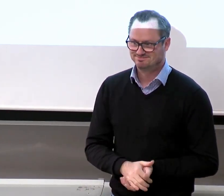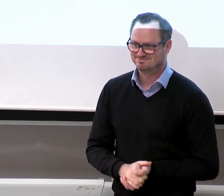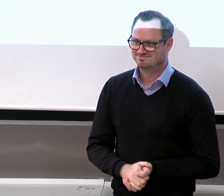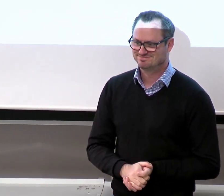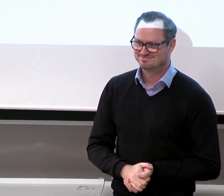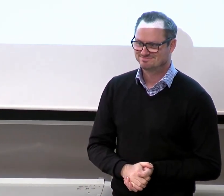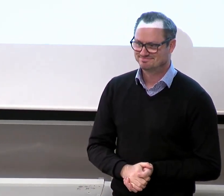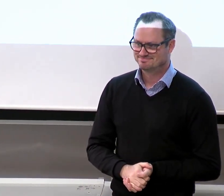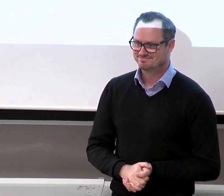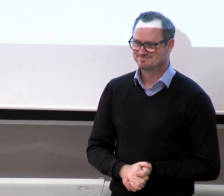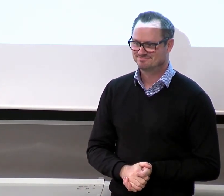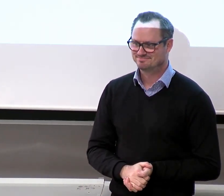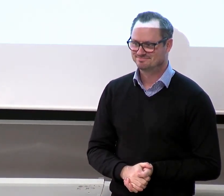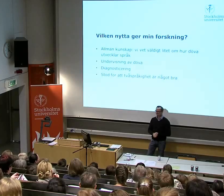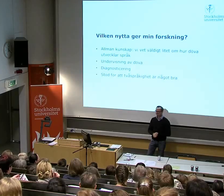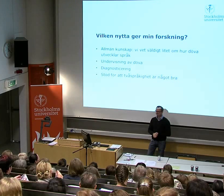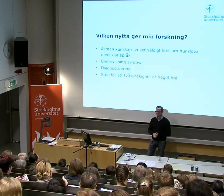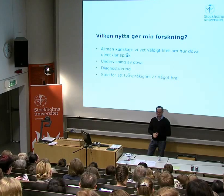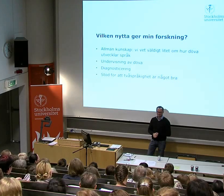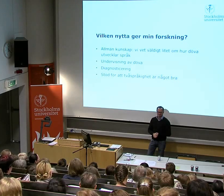passa på att ställa frågor.